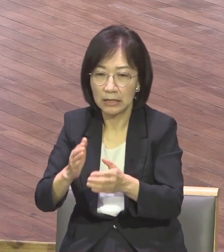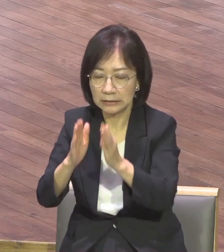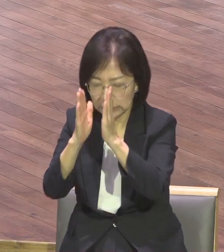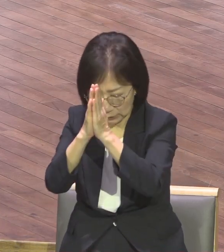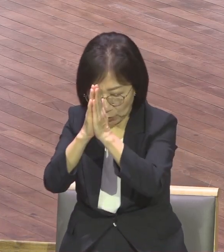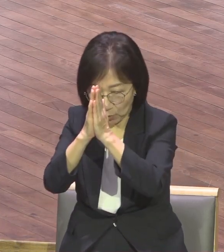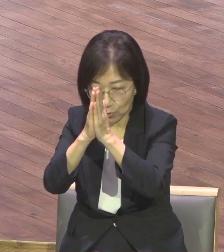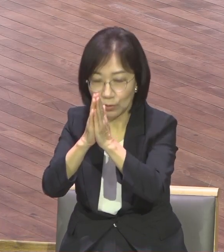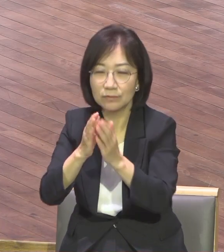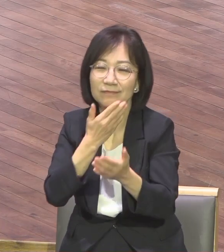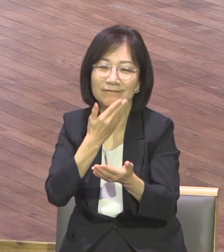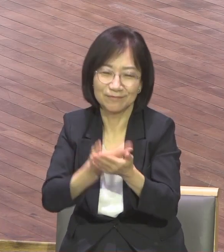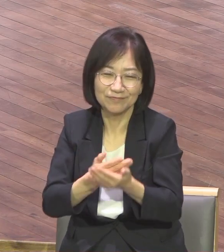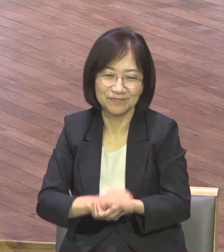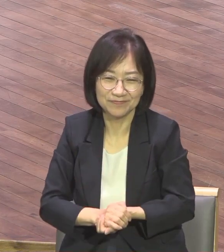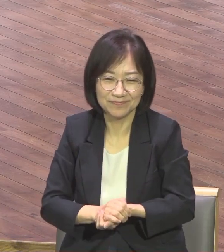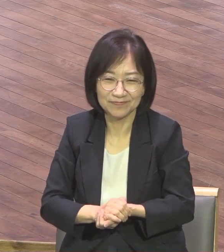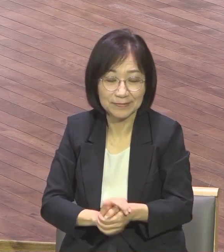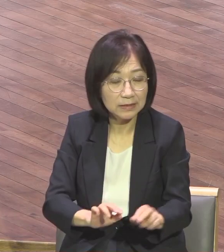성교는요 영적 싸움이.